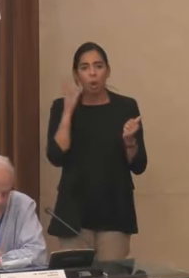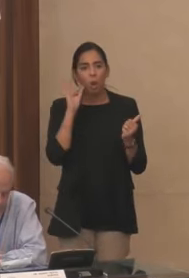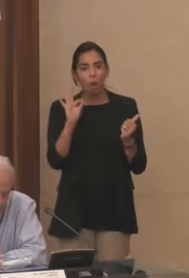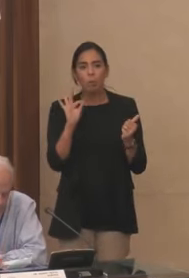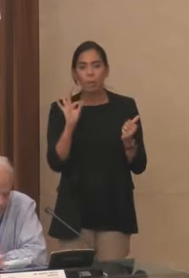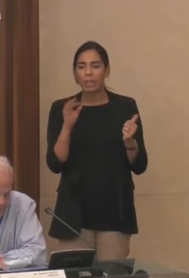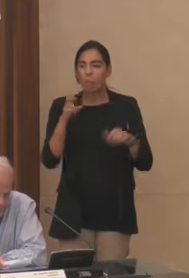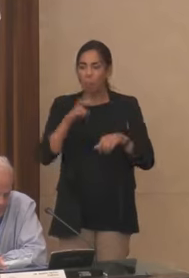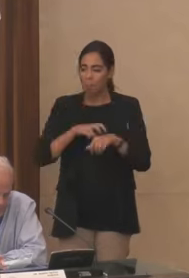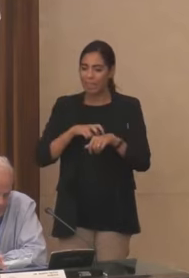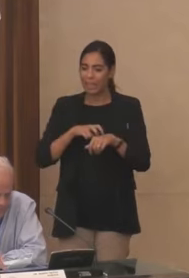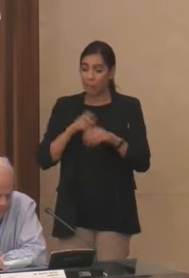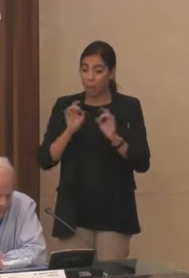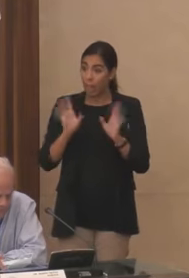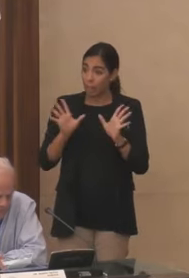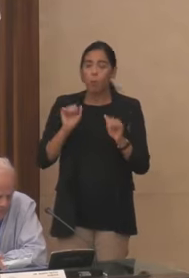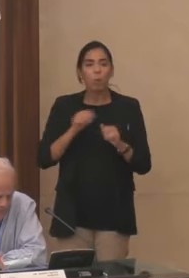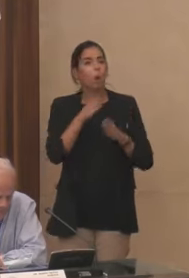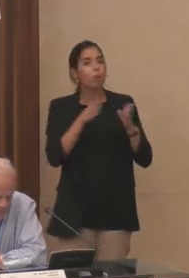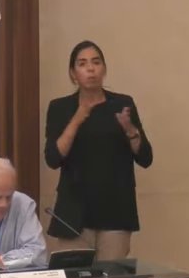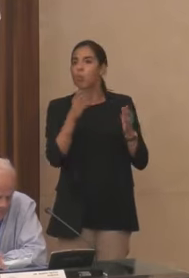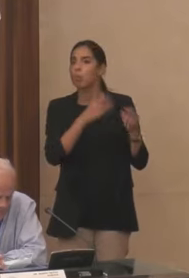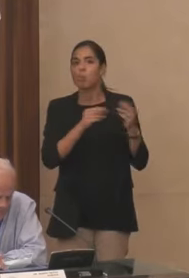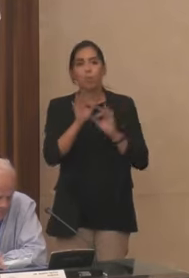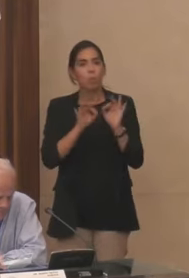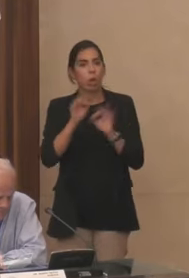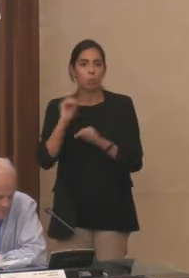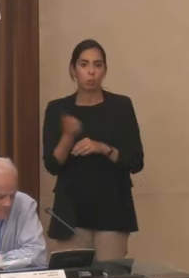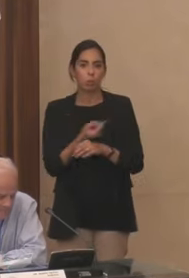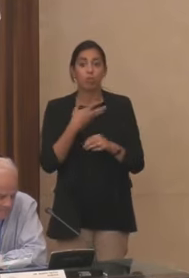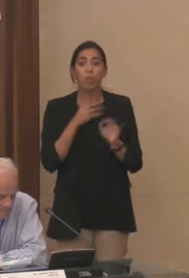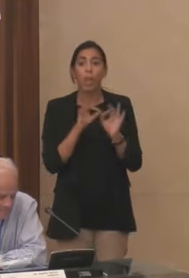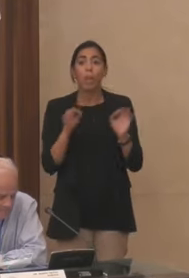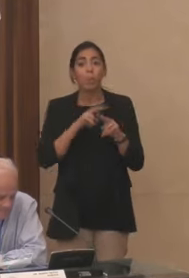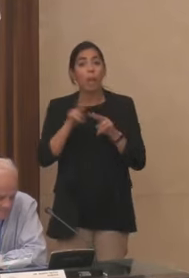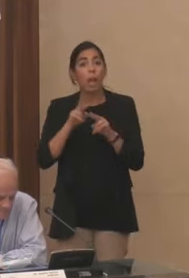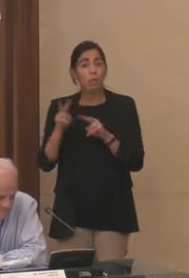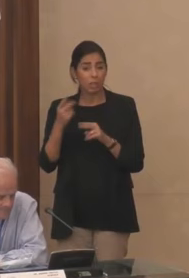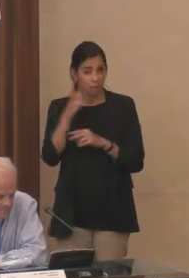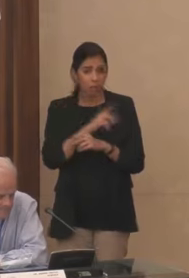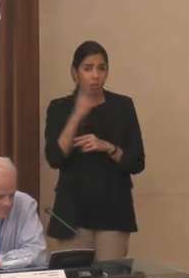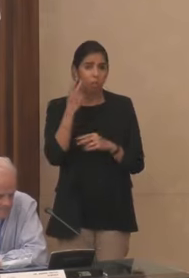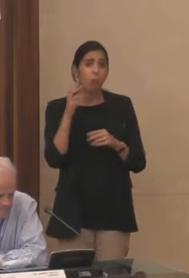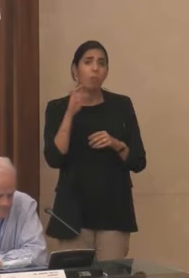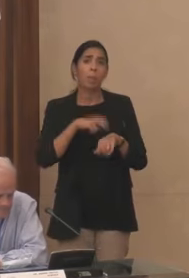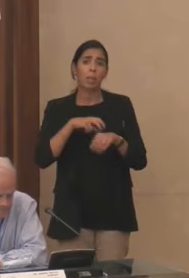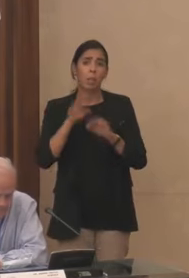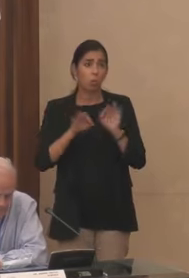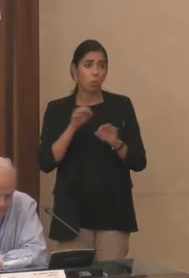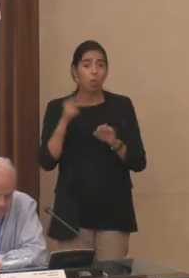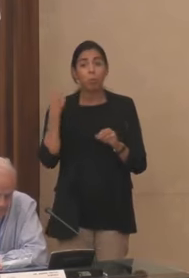possa curare tutte le persone che hanno bisogno. Ci sono delle nazioni dove è difficile trovare un medico che curi. Questa app servirà a